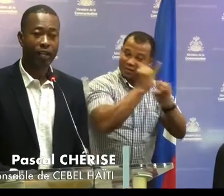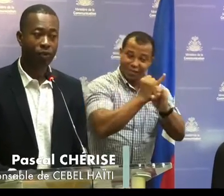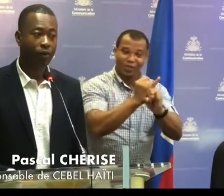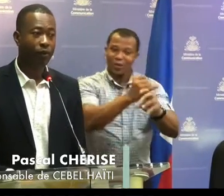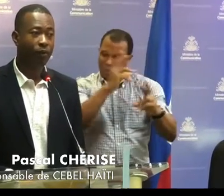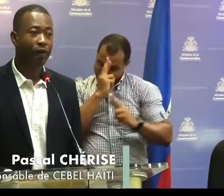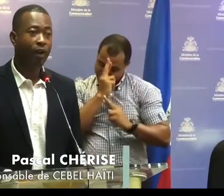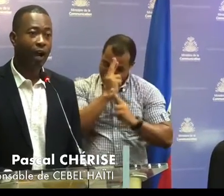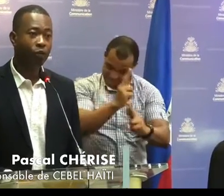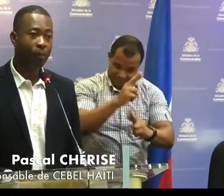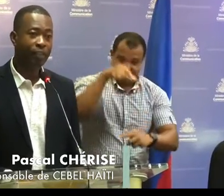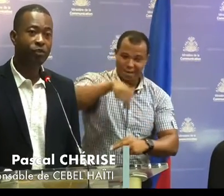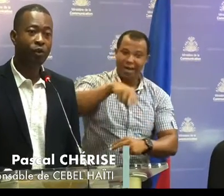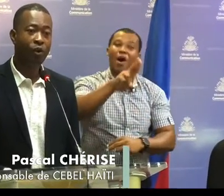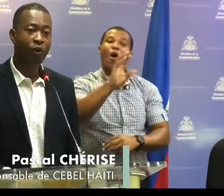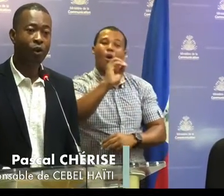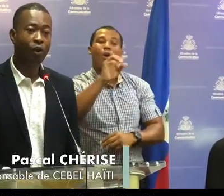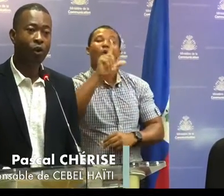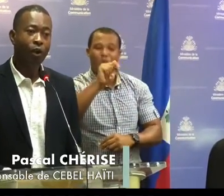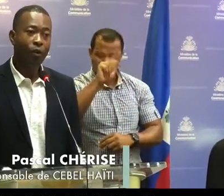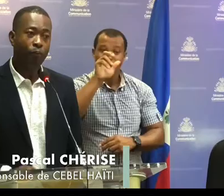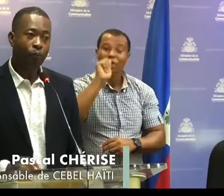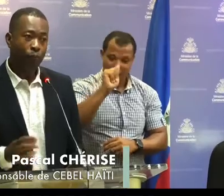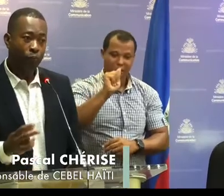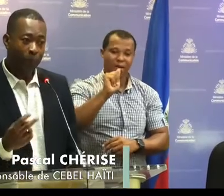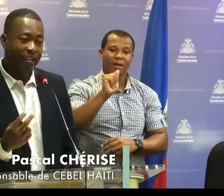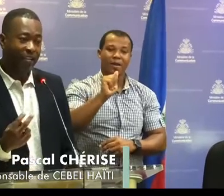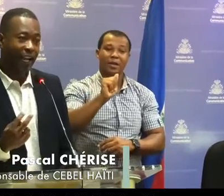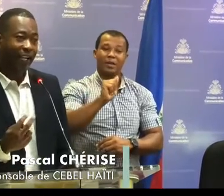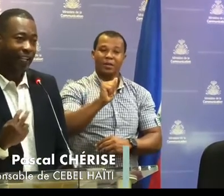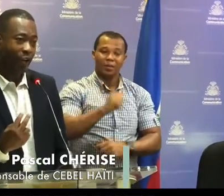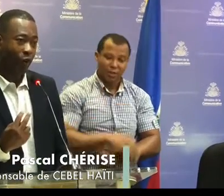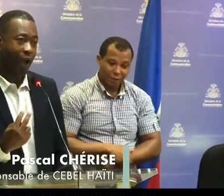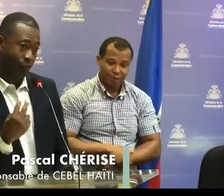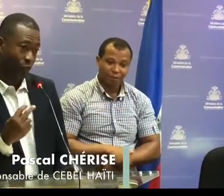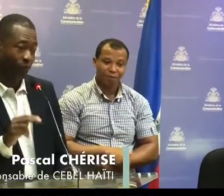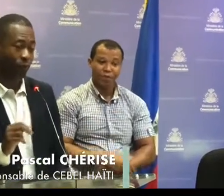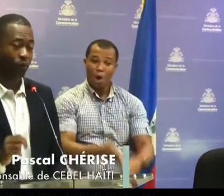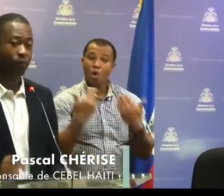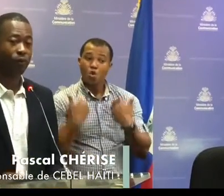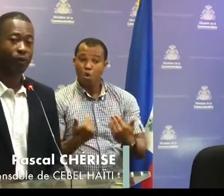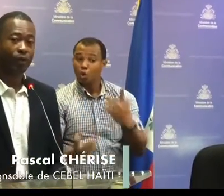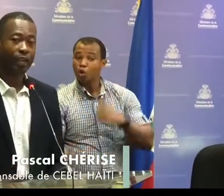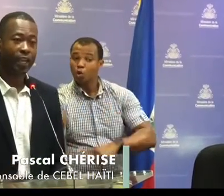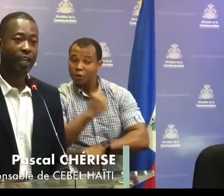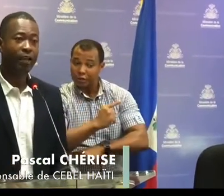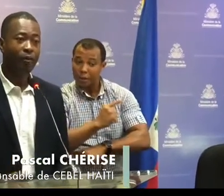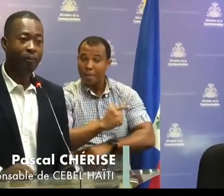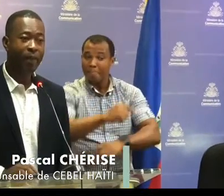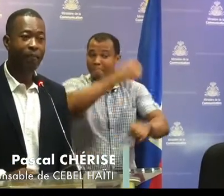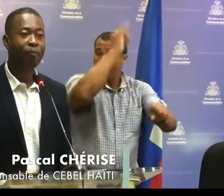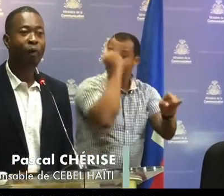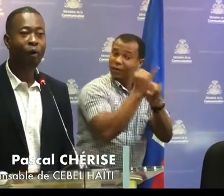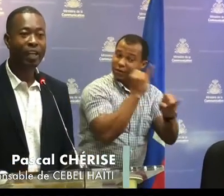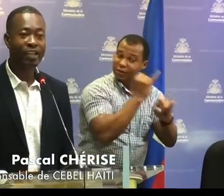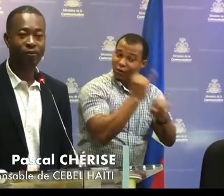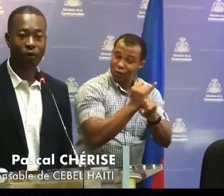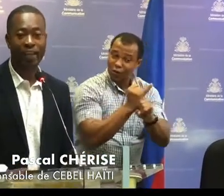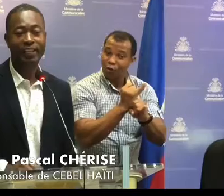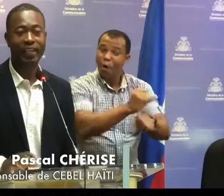nous connaît que l'entreprise, le public, le client a suivi. Et même